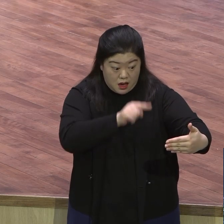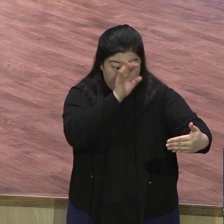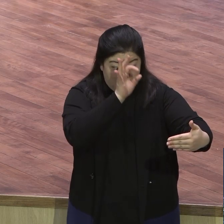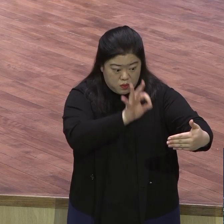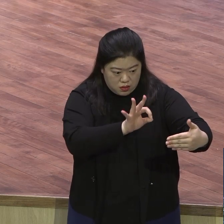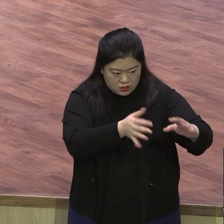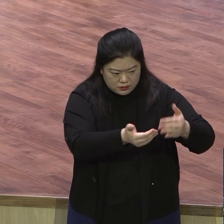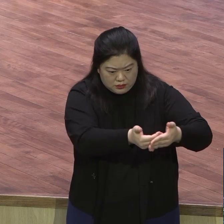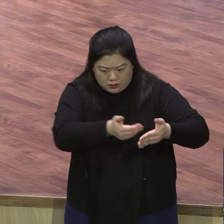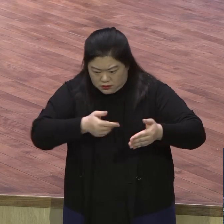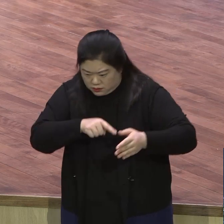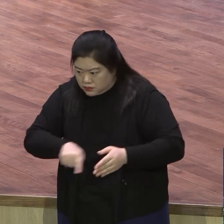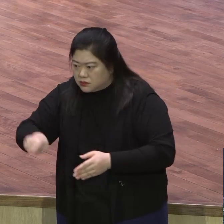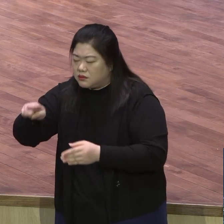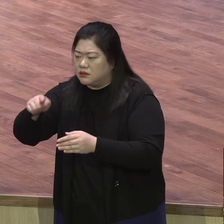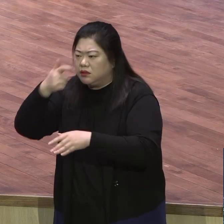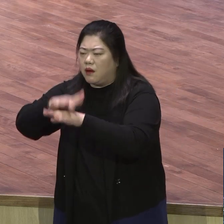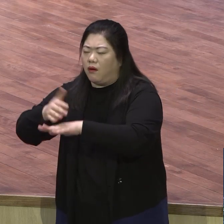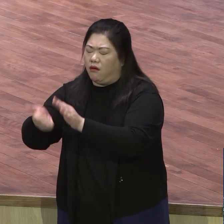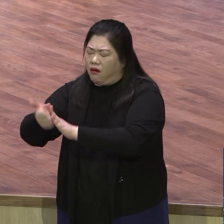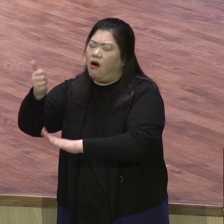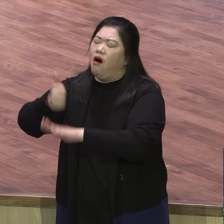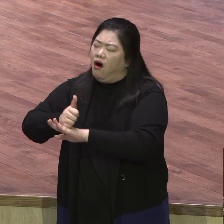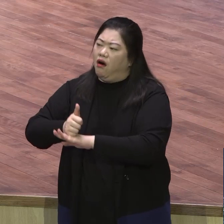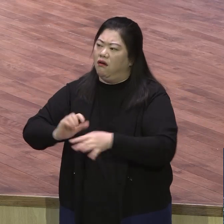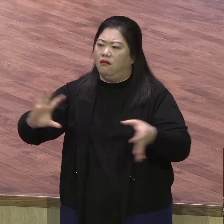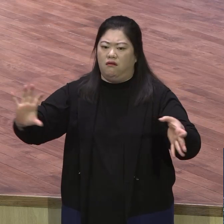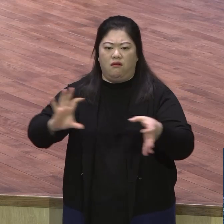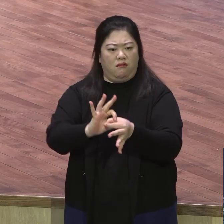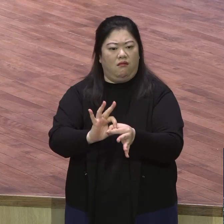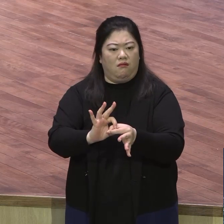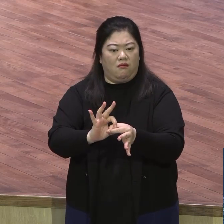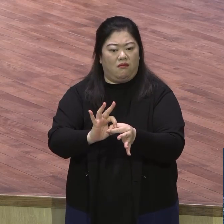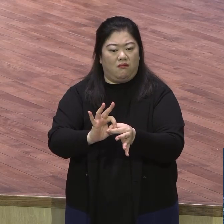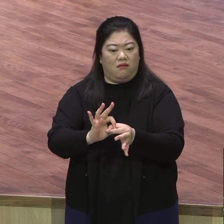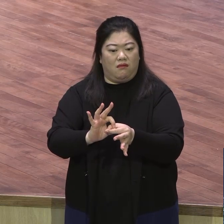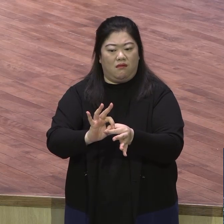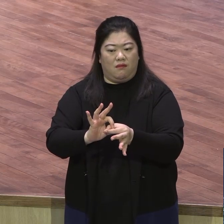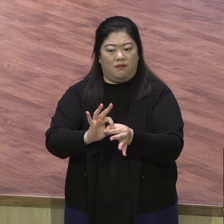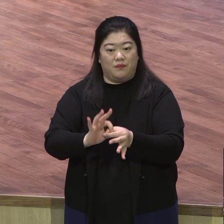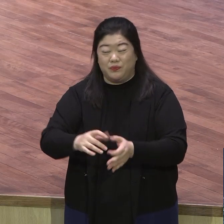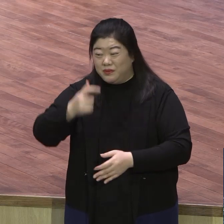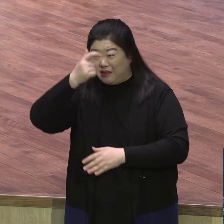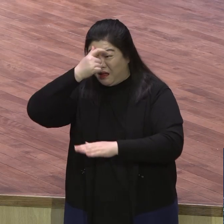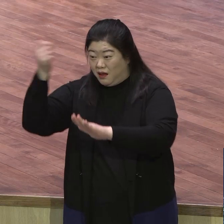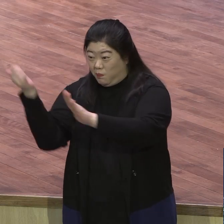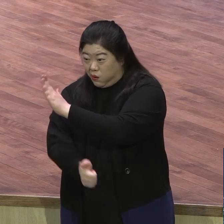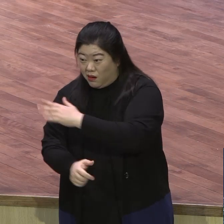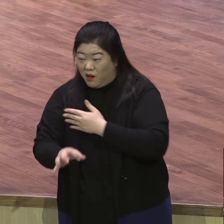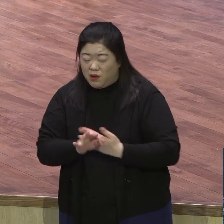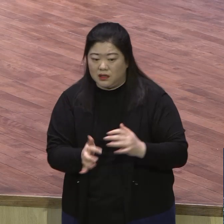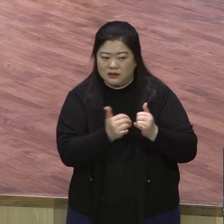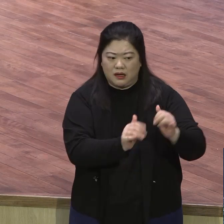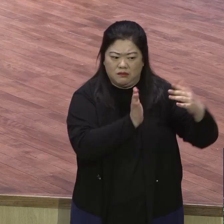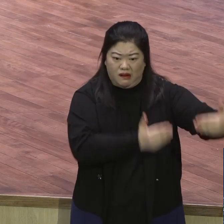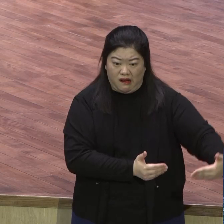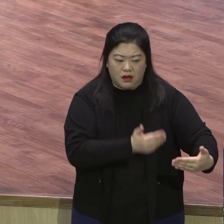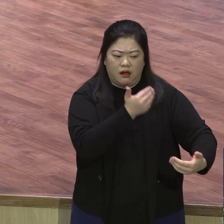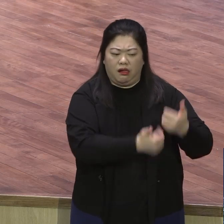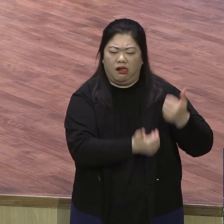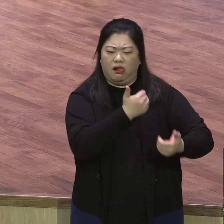예배 성공한 사람 덕진 인간관계를 다 예배 실패한 사람 인간관계 다 끊어져 다